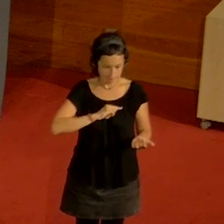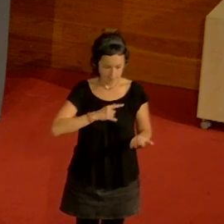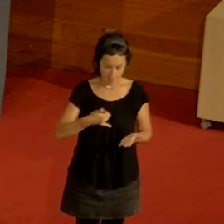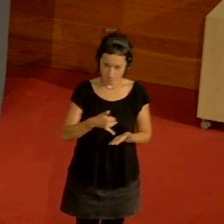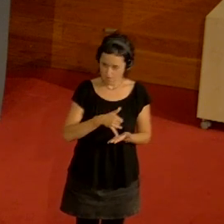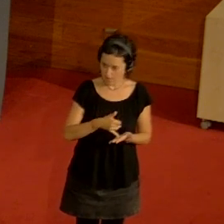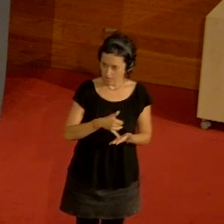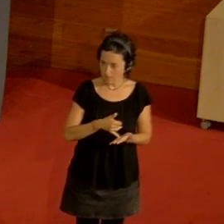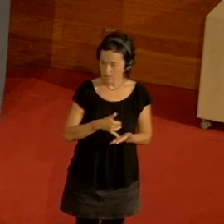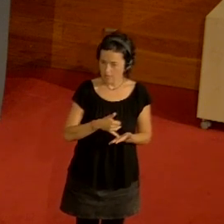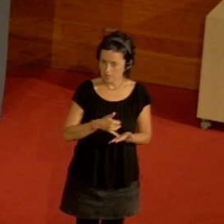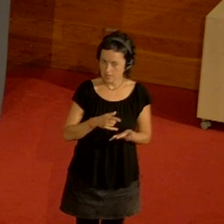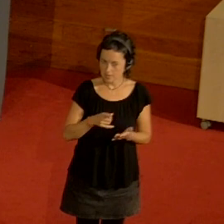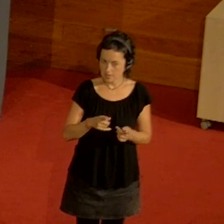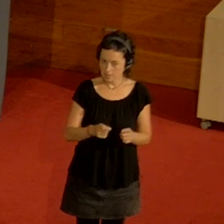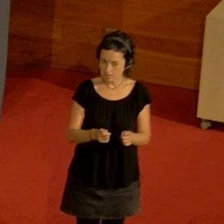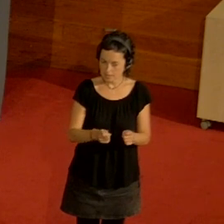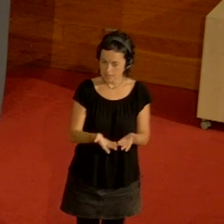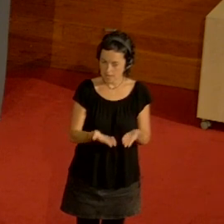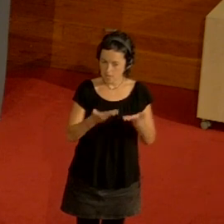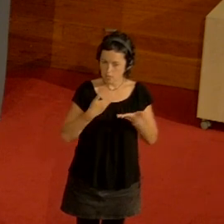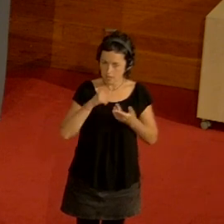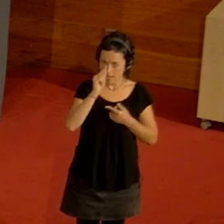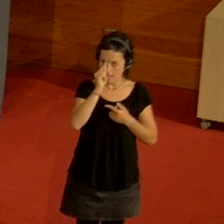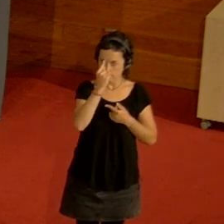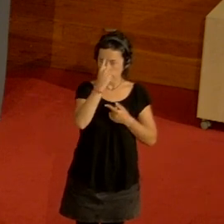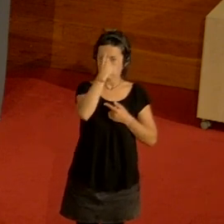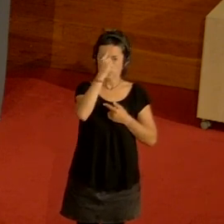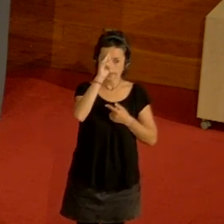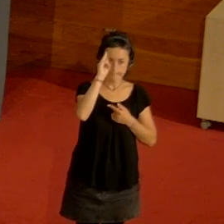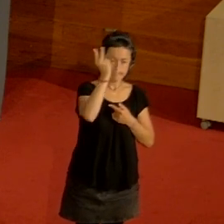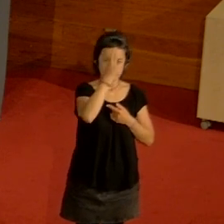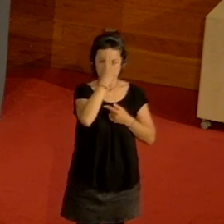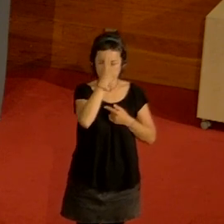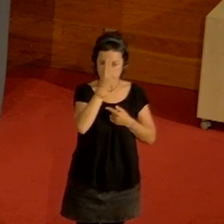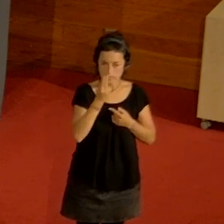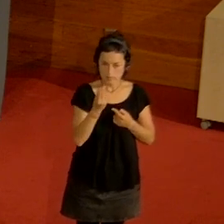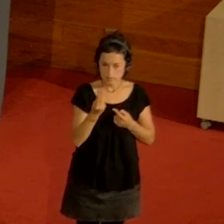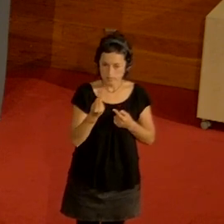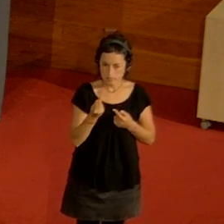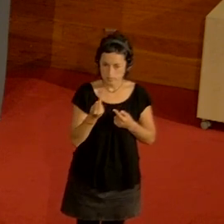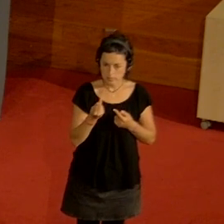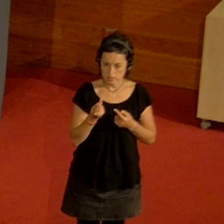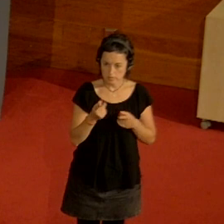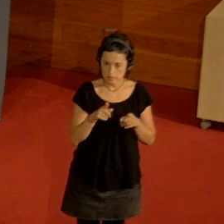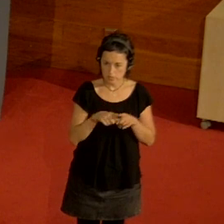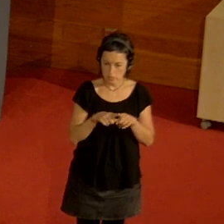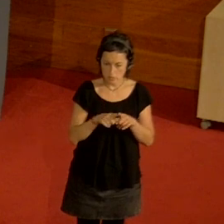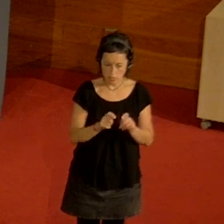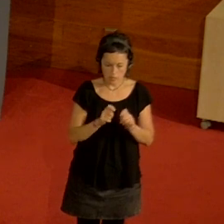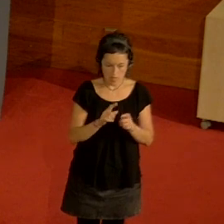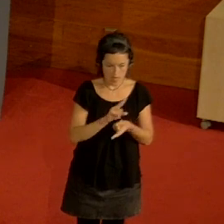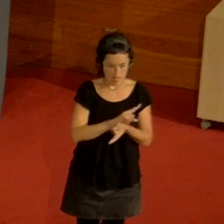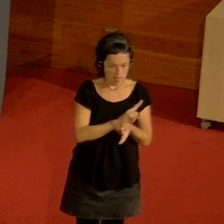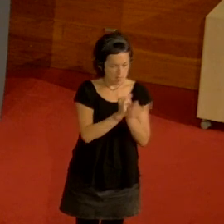un interruptor de socialidad es el punto de inflexión que permite